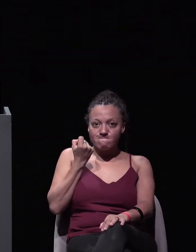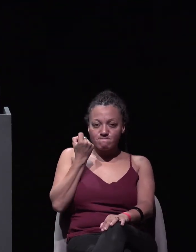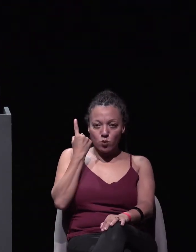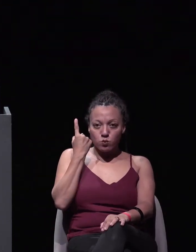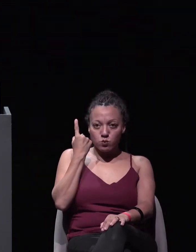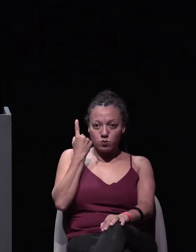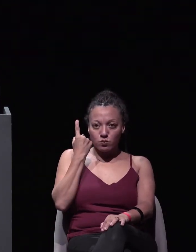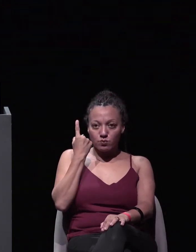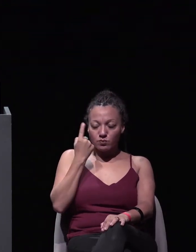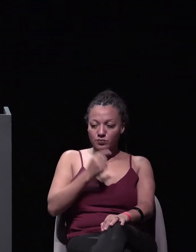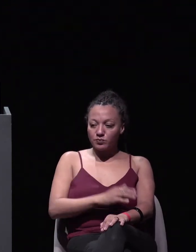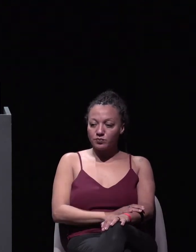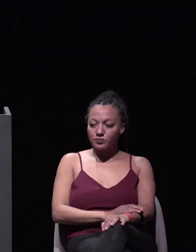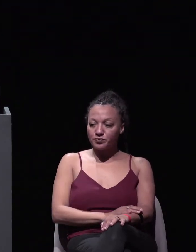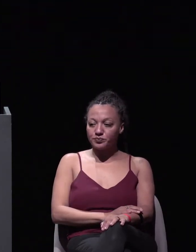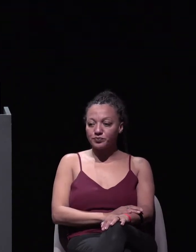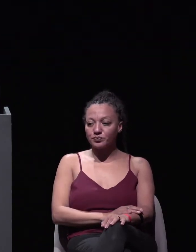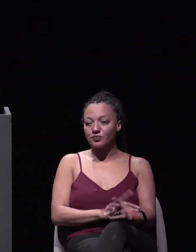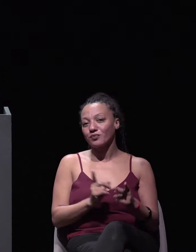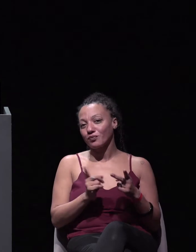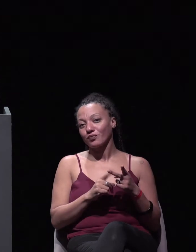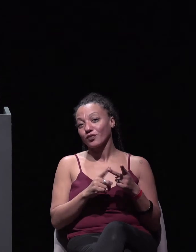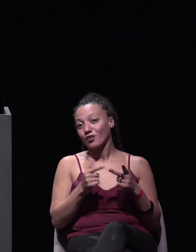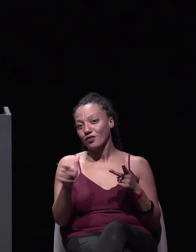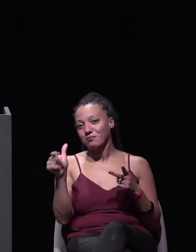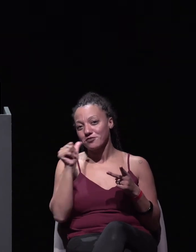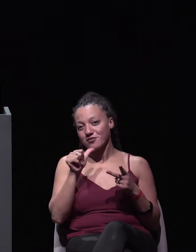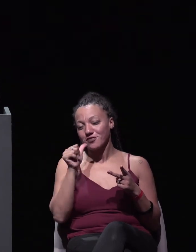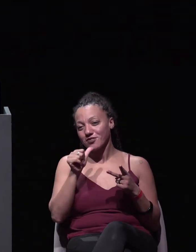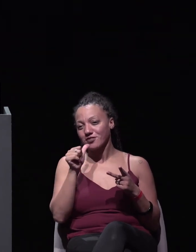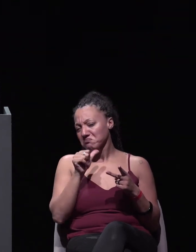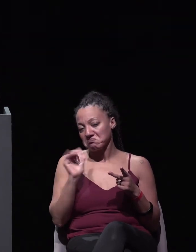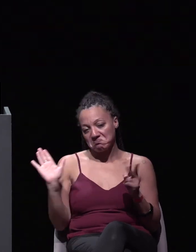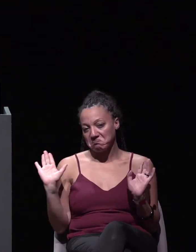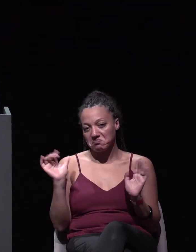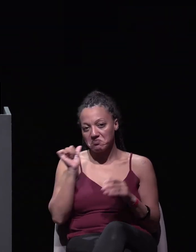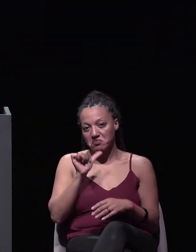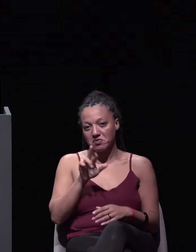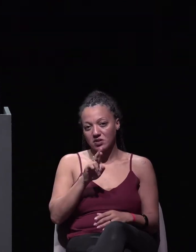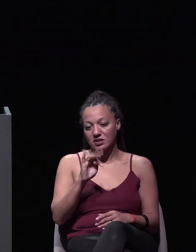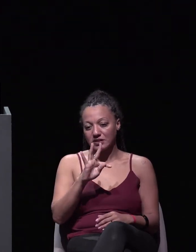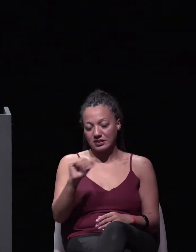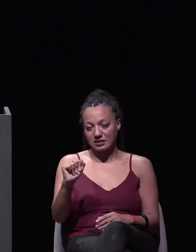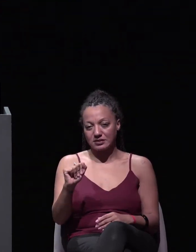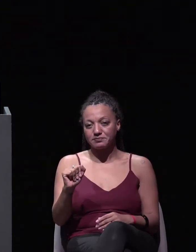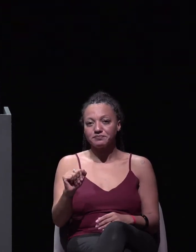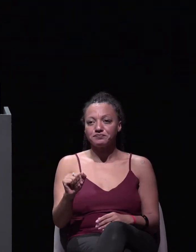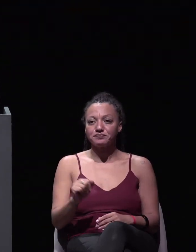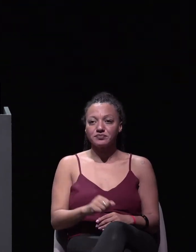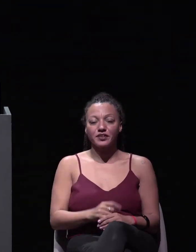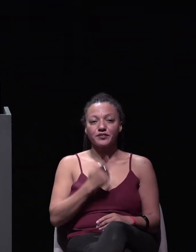uma fala. Uma outra mulher, que chama Rita Burke, ela vai